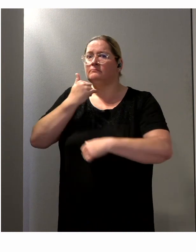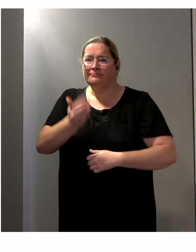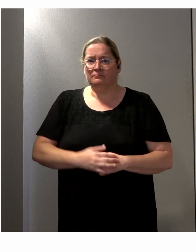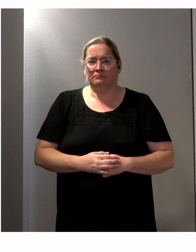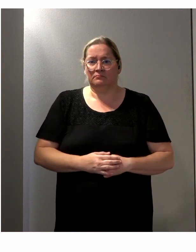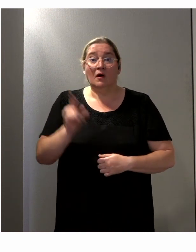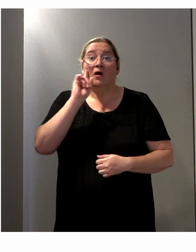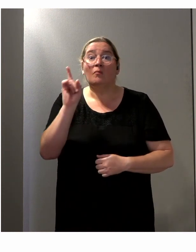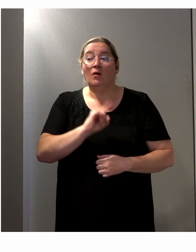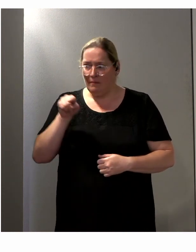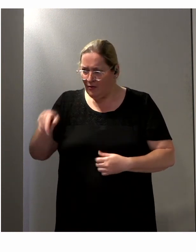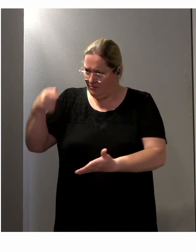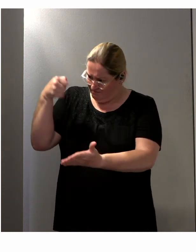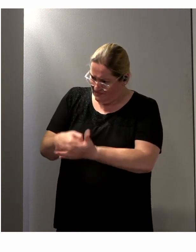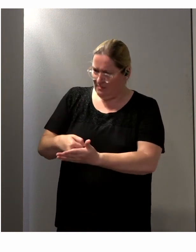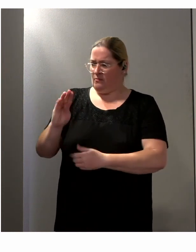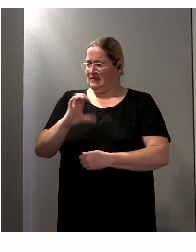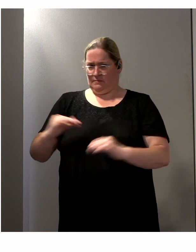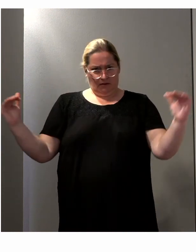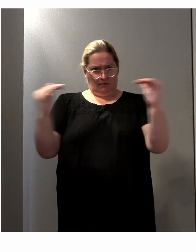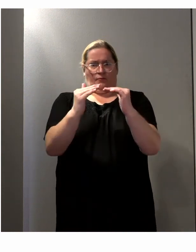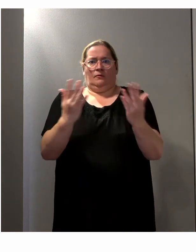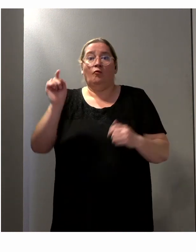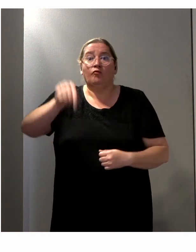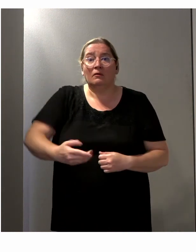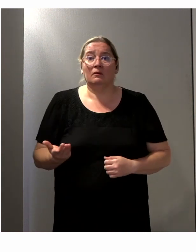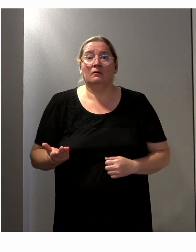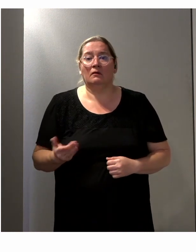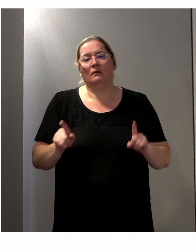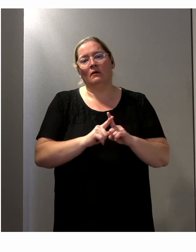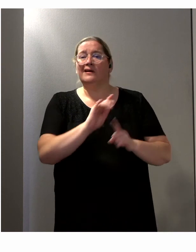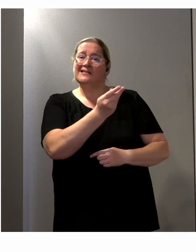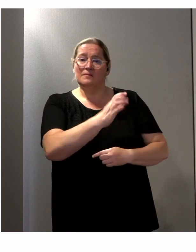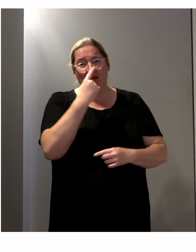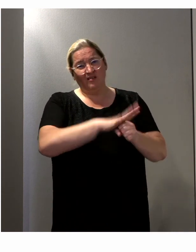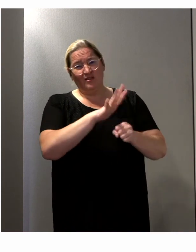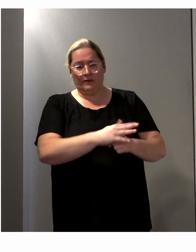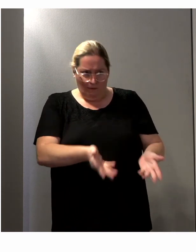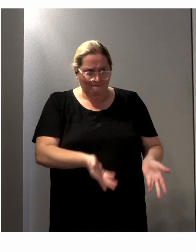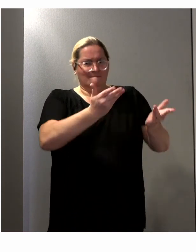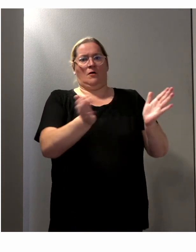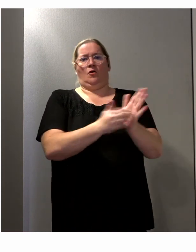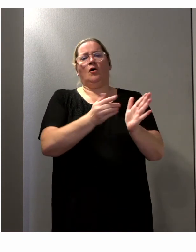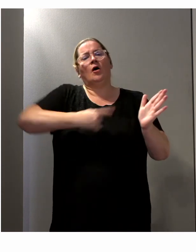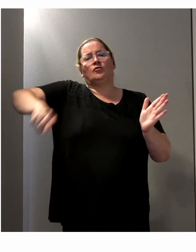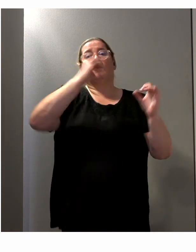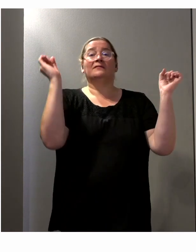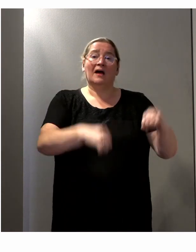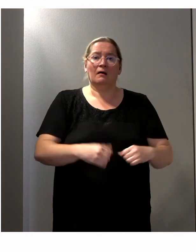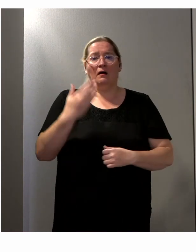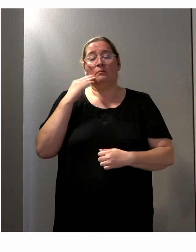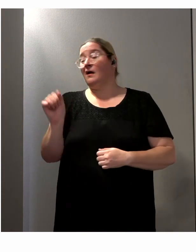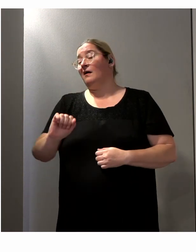minimum égal au SMIC, qui lui-même d'ailleurs, tout le monde en convient, a besoin d'être augmenté. Alors en rester à la